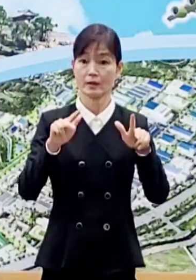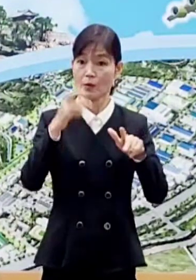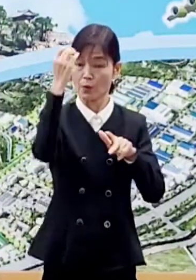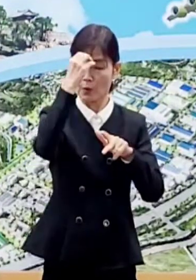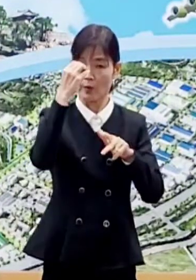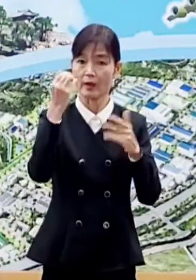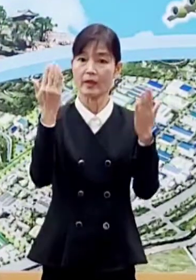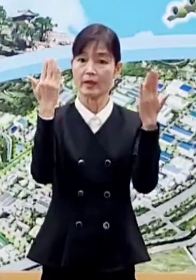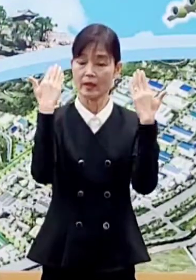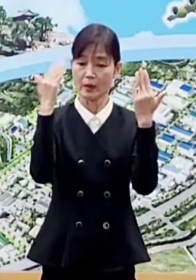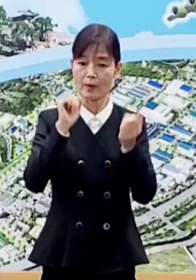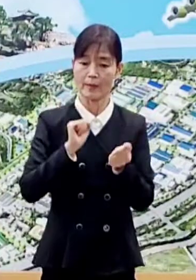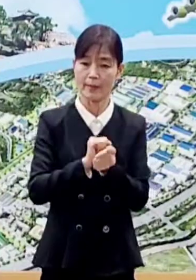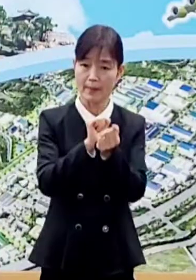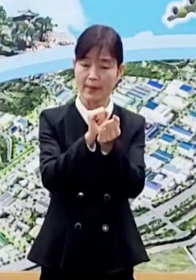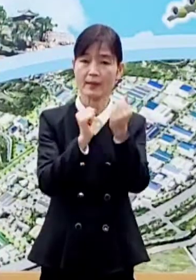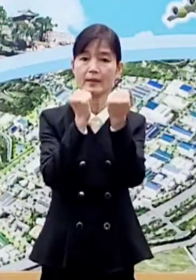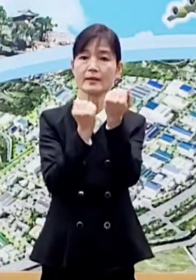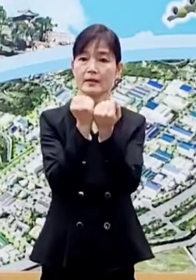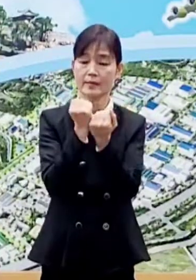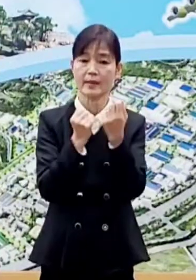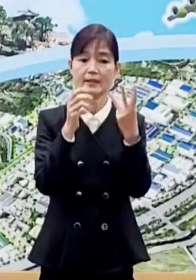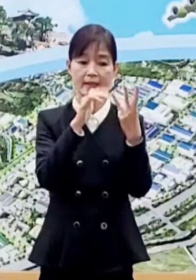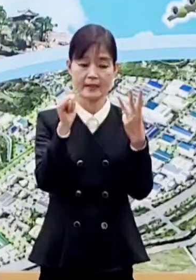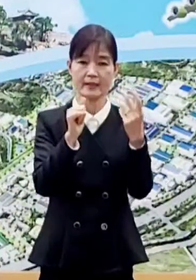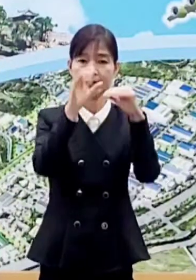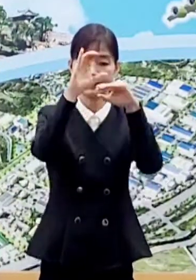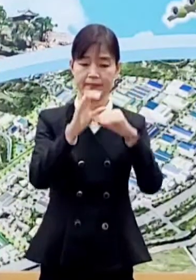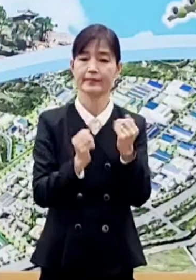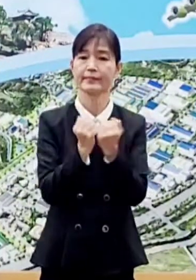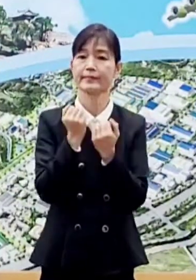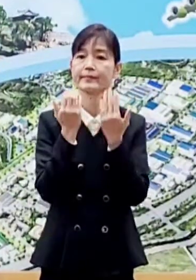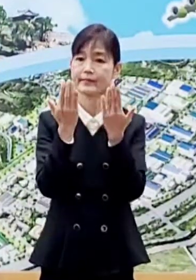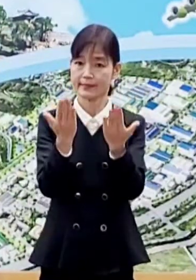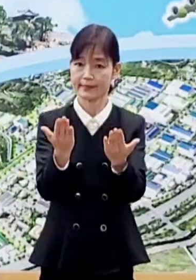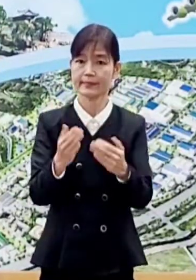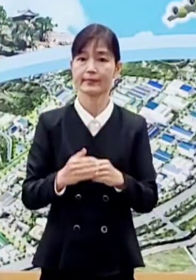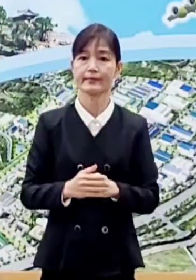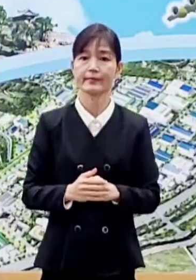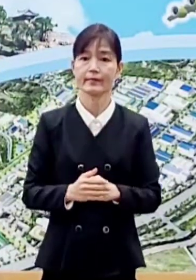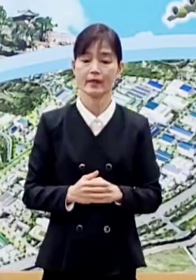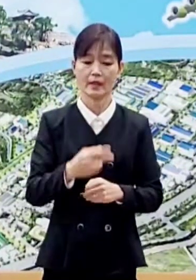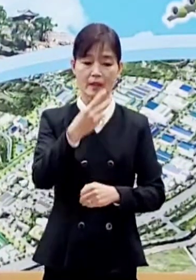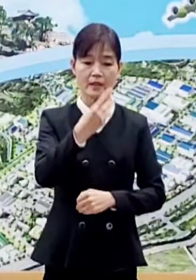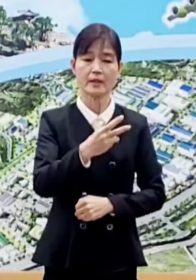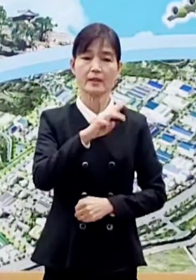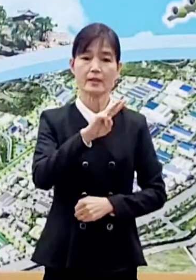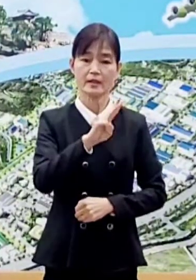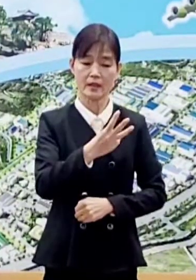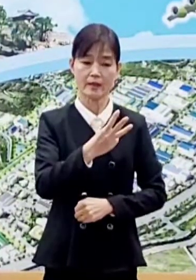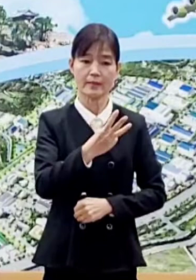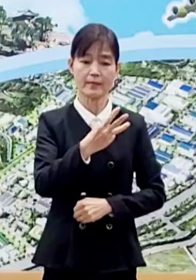고등학교 집단 감염 관련 3명의 검사 진행 과정입니다. 진주